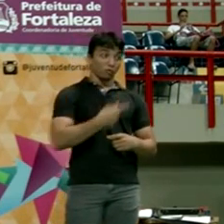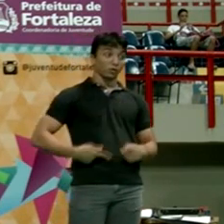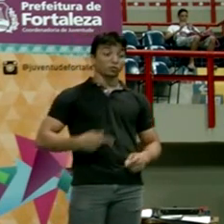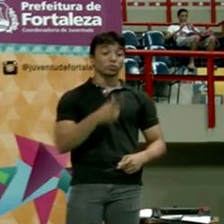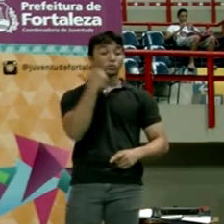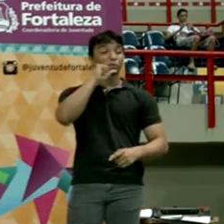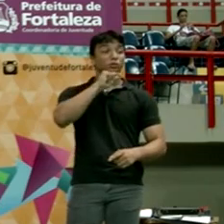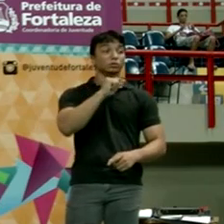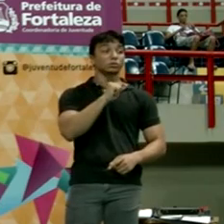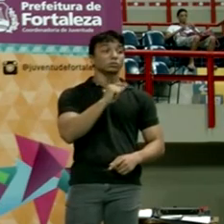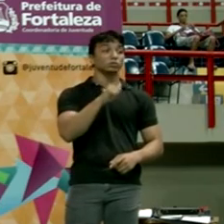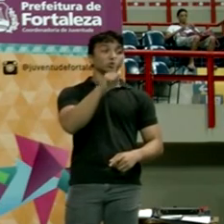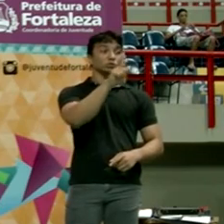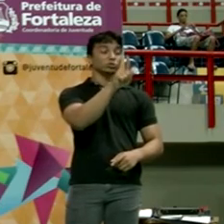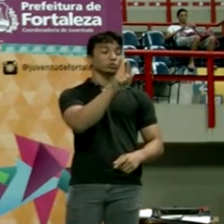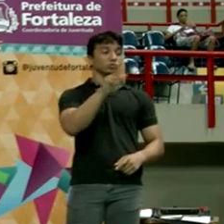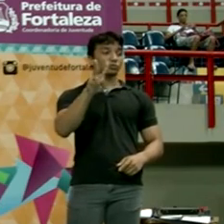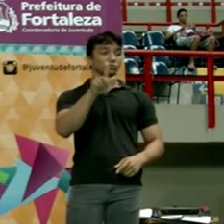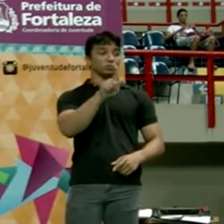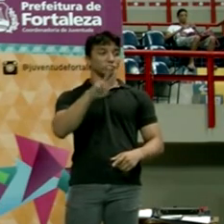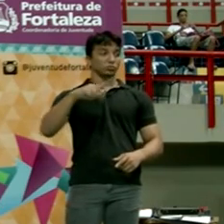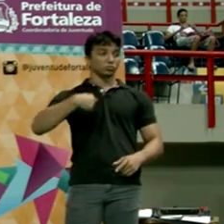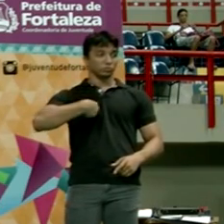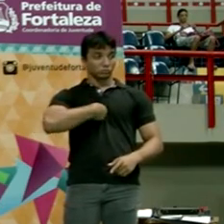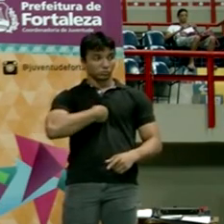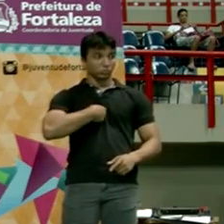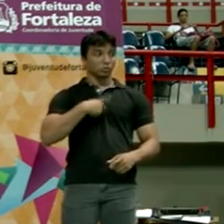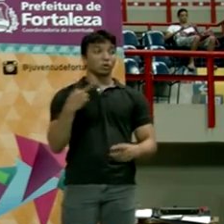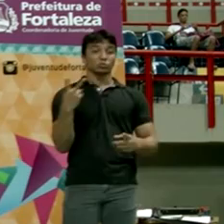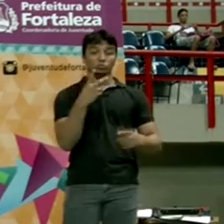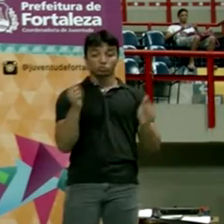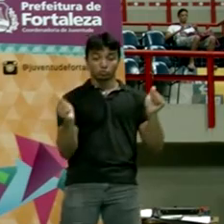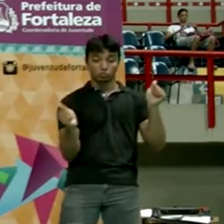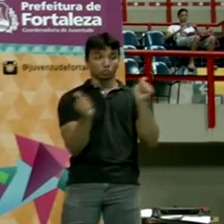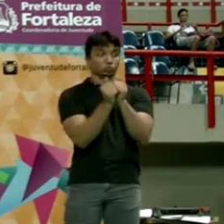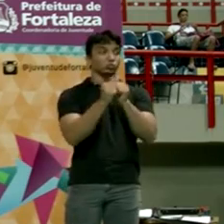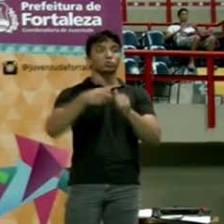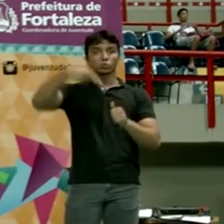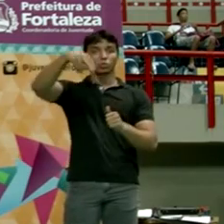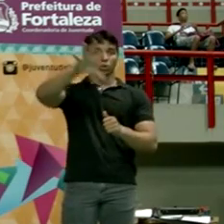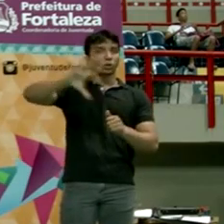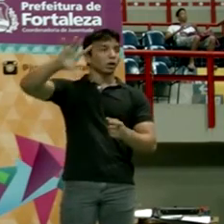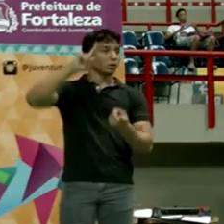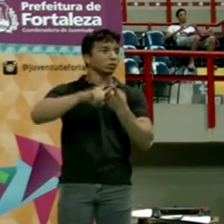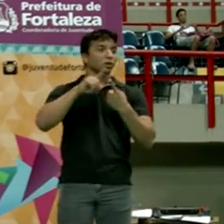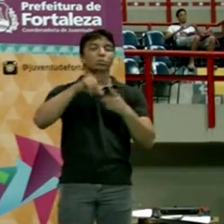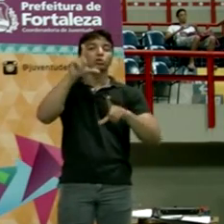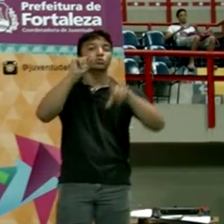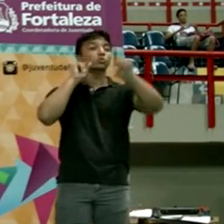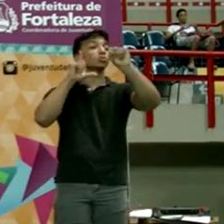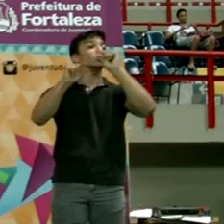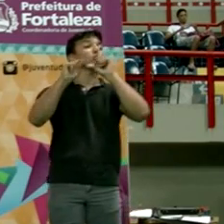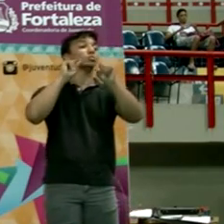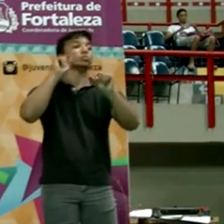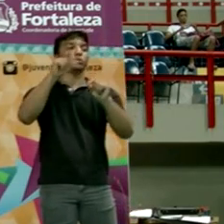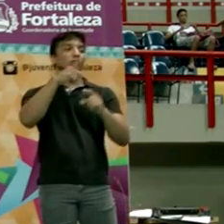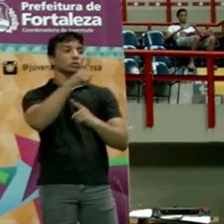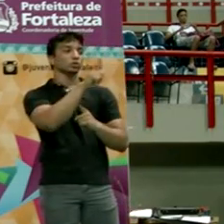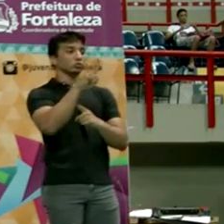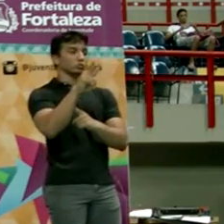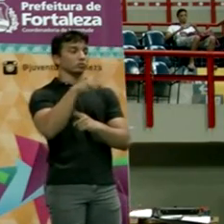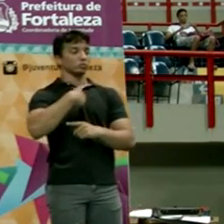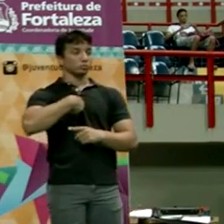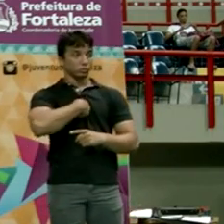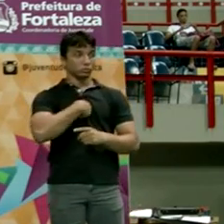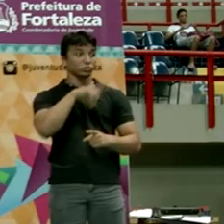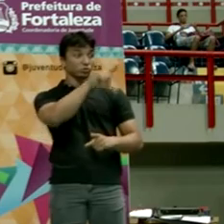Grande do Sul, quem era? Getúlio Vargas. Se uniu com boa parte do Nordeste, escolhendo